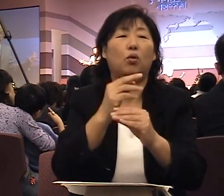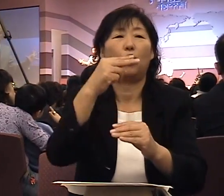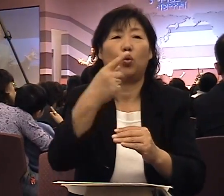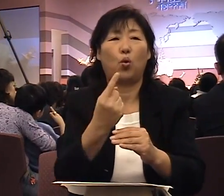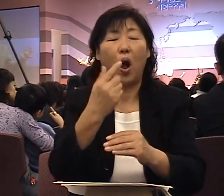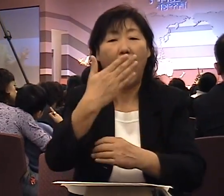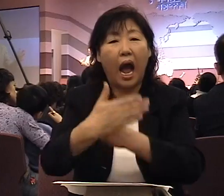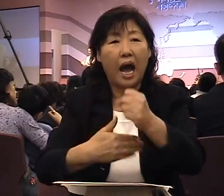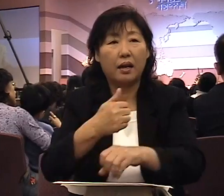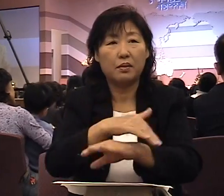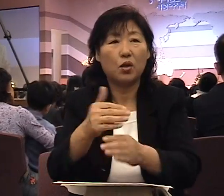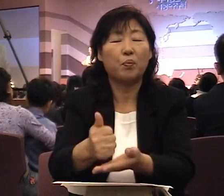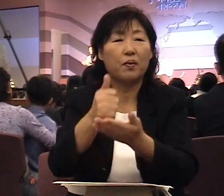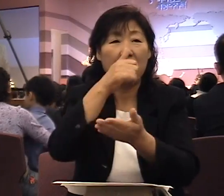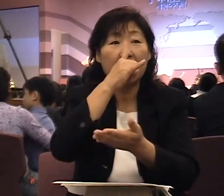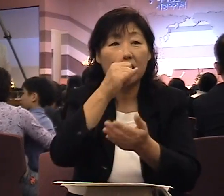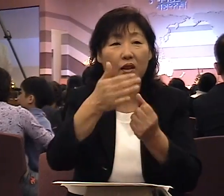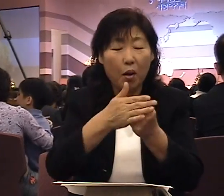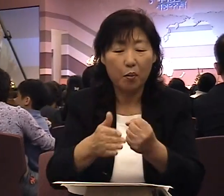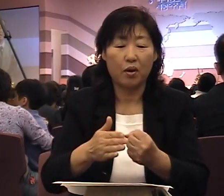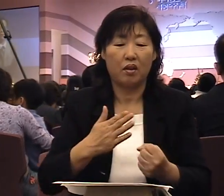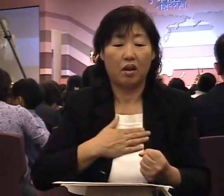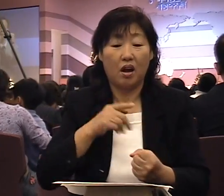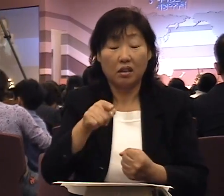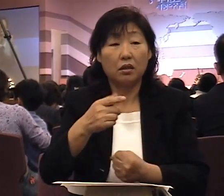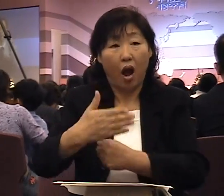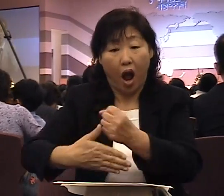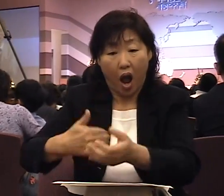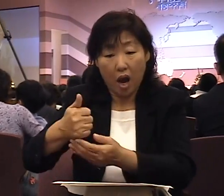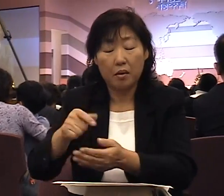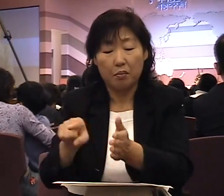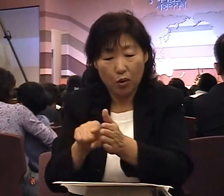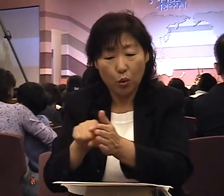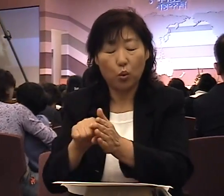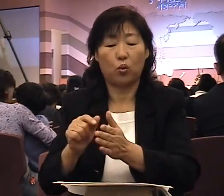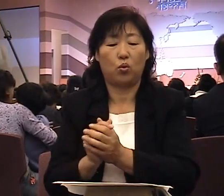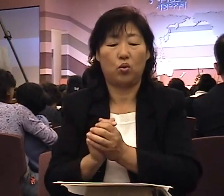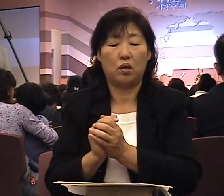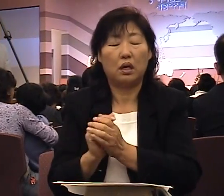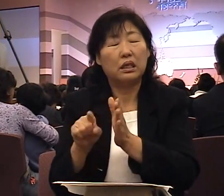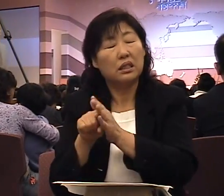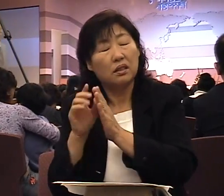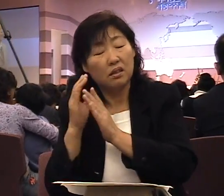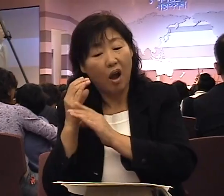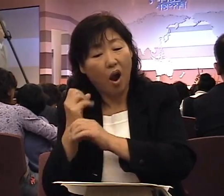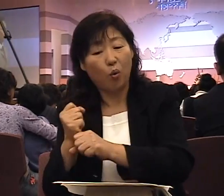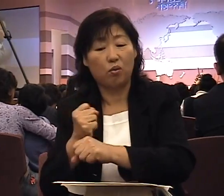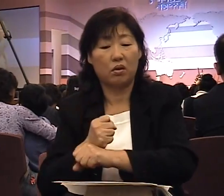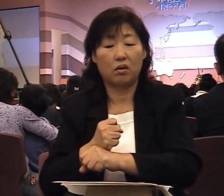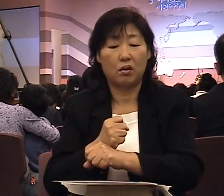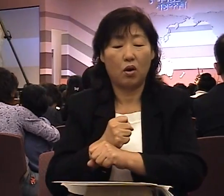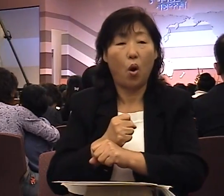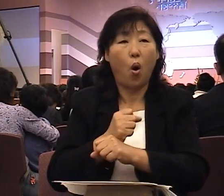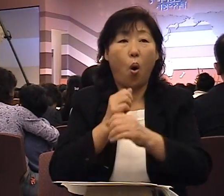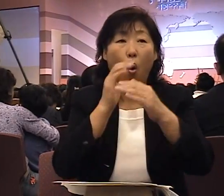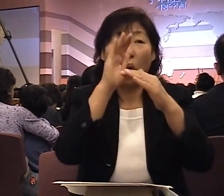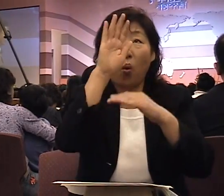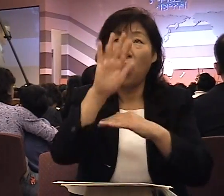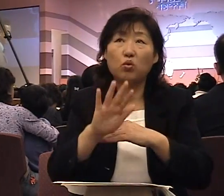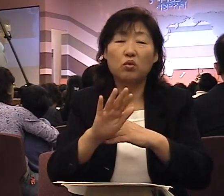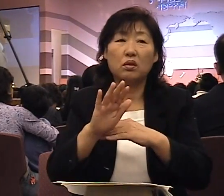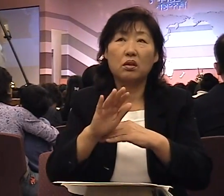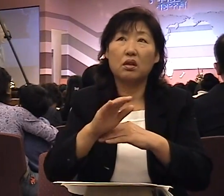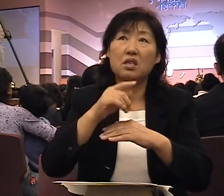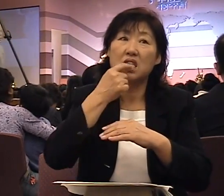하나님의 섭리가 있기 때문에 내가 그 하나님의 섭리를 믿고 의지하고 공중나는 새를